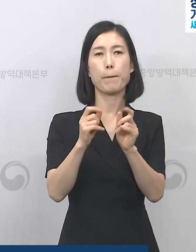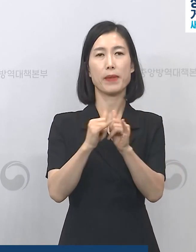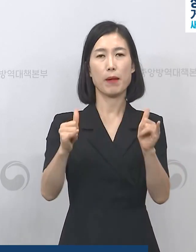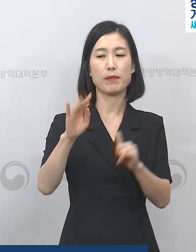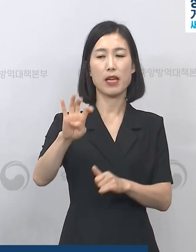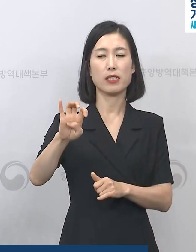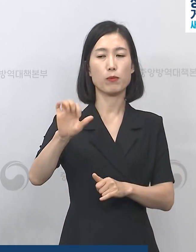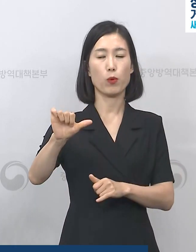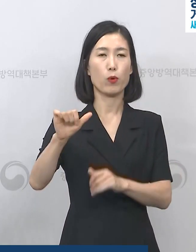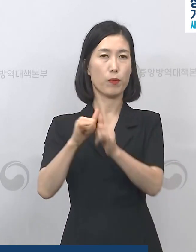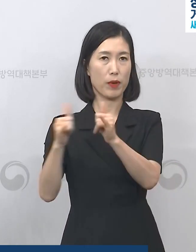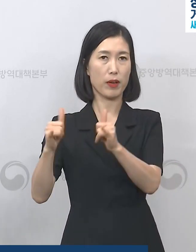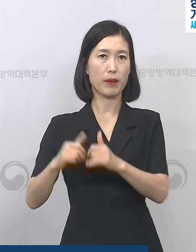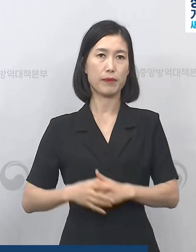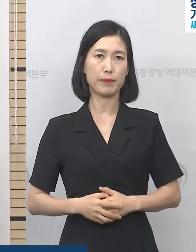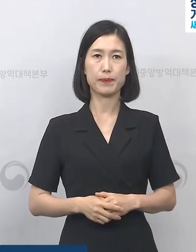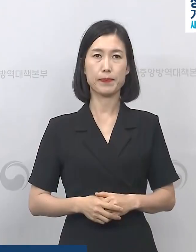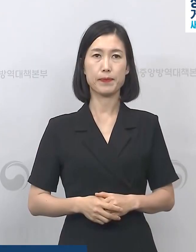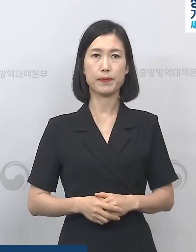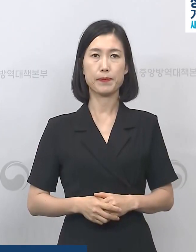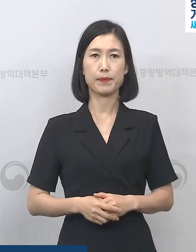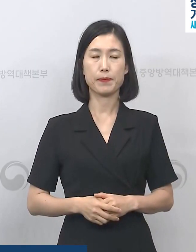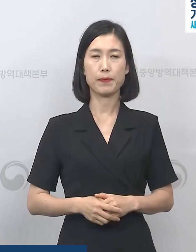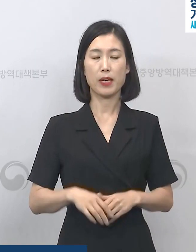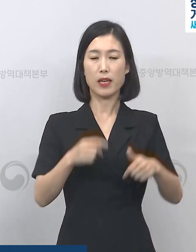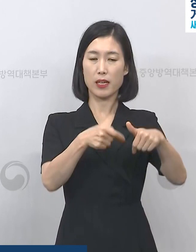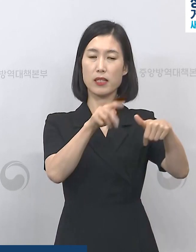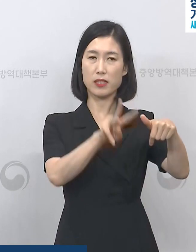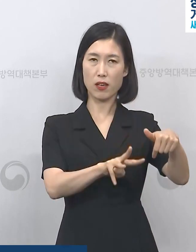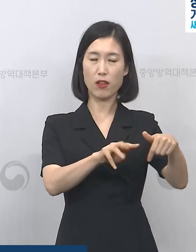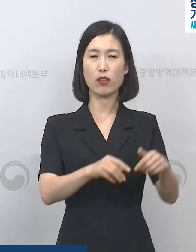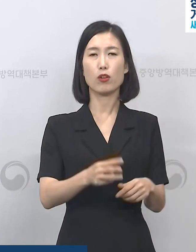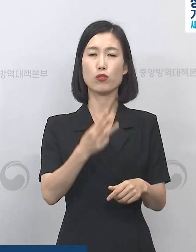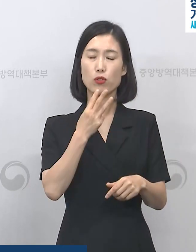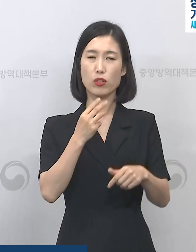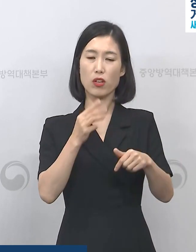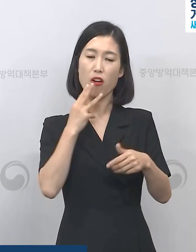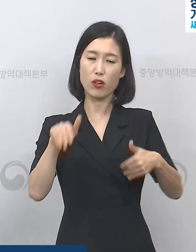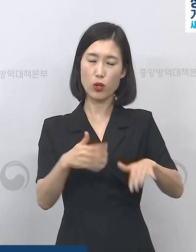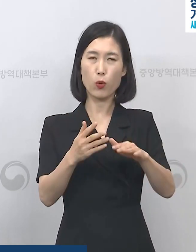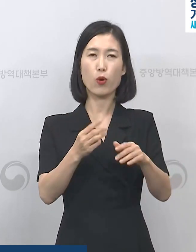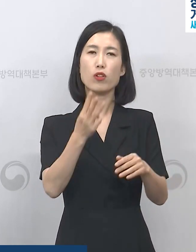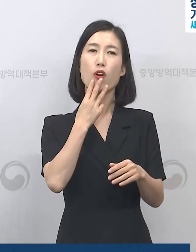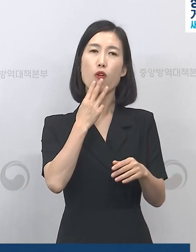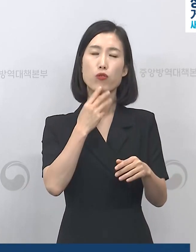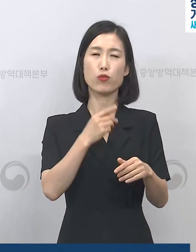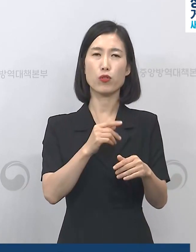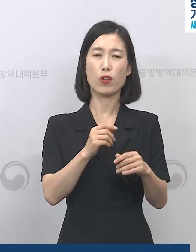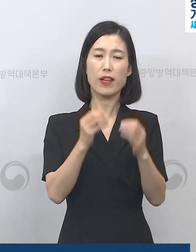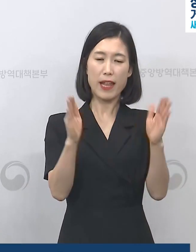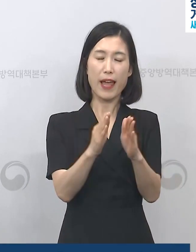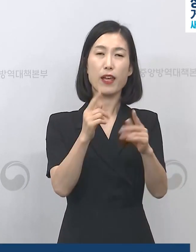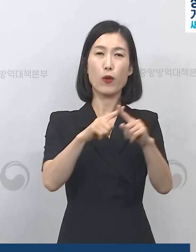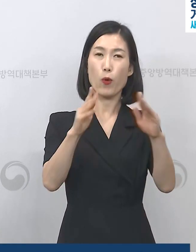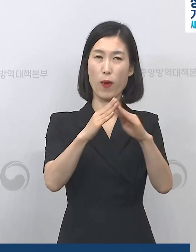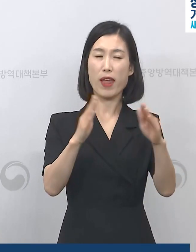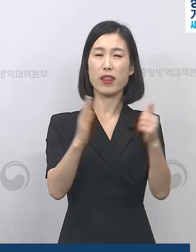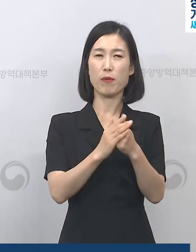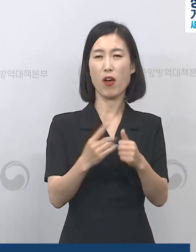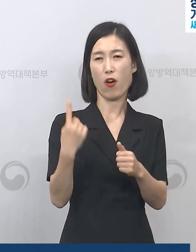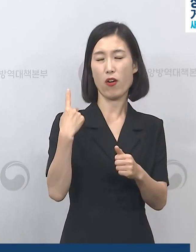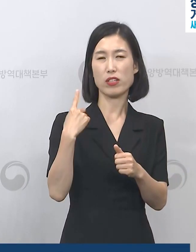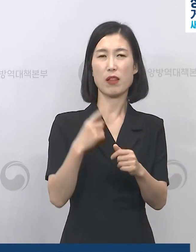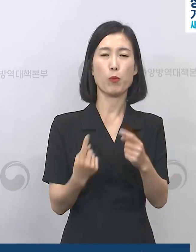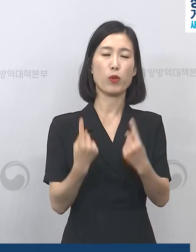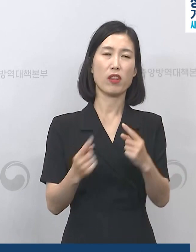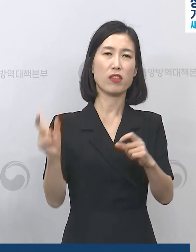접촉자가 45명이었습니다. 인천 등 수도권 개척교회 관련하여서는 전일 대비 10명이